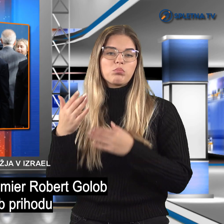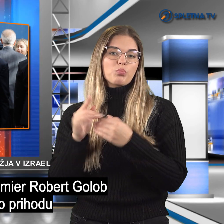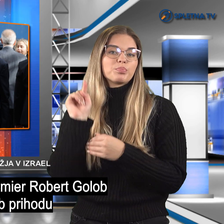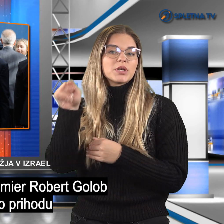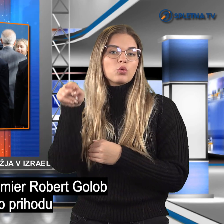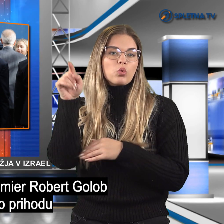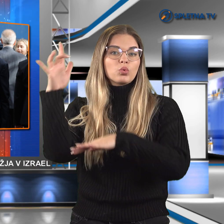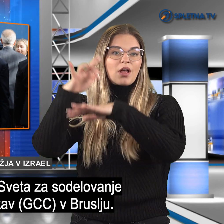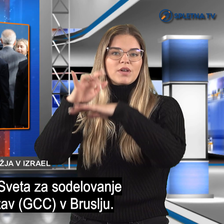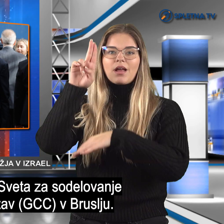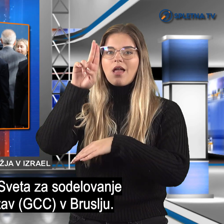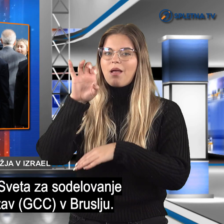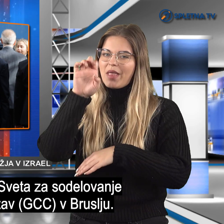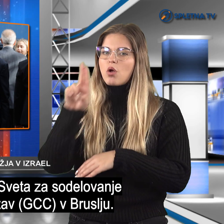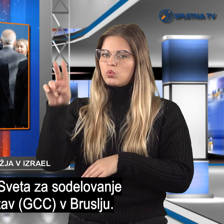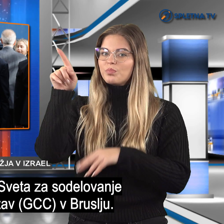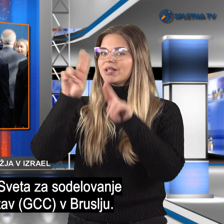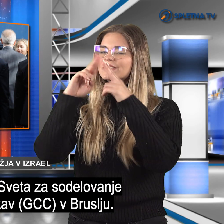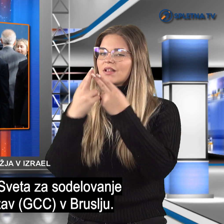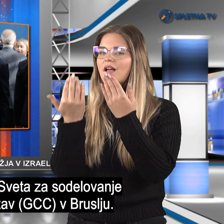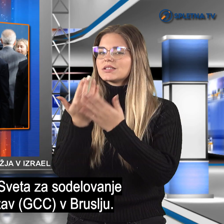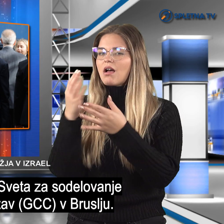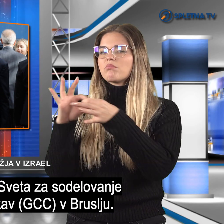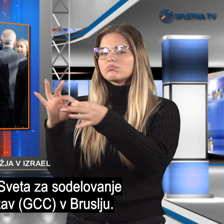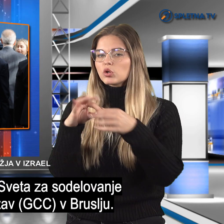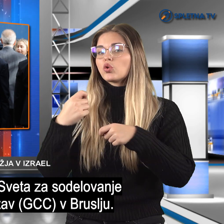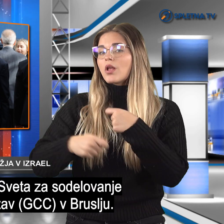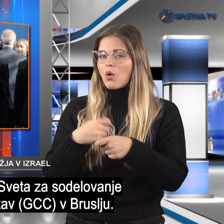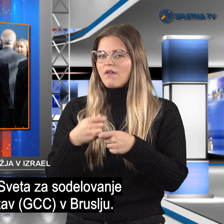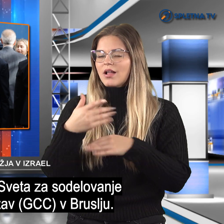EU in Sveta za sodelovanje zalivskih držav v Bruslju.